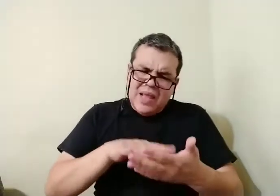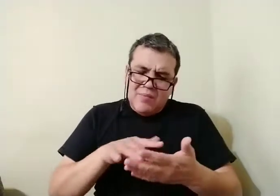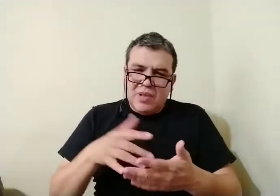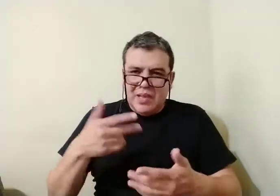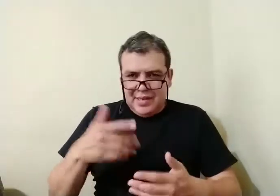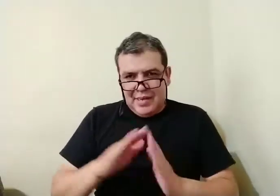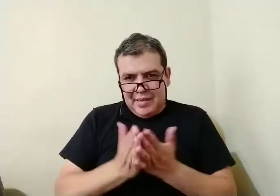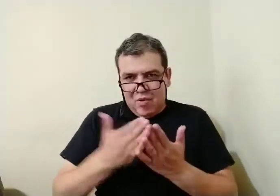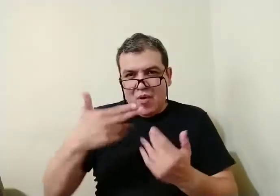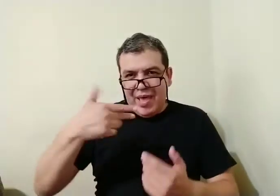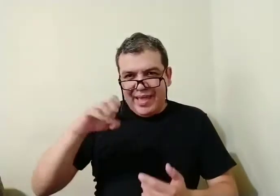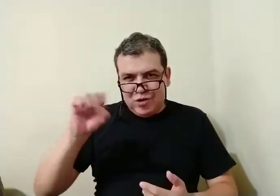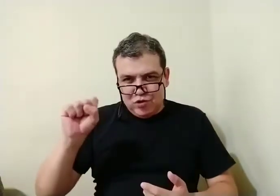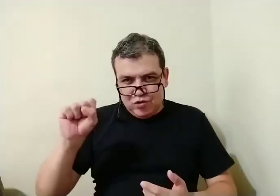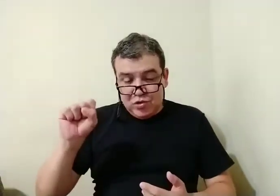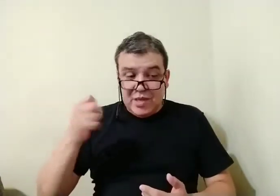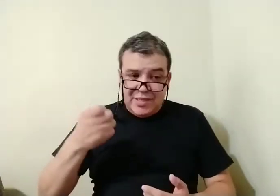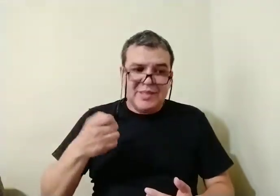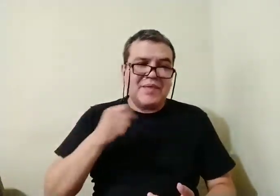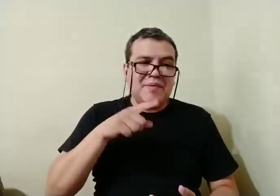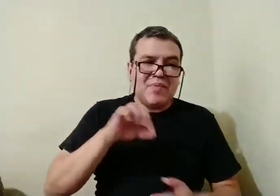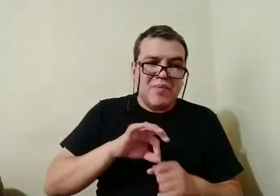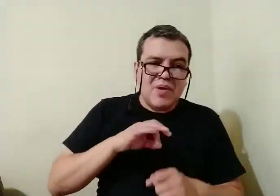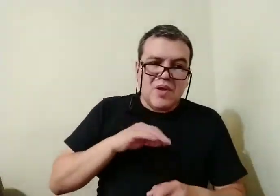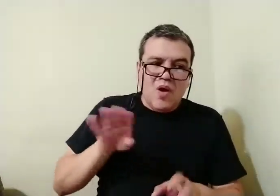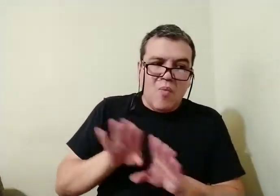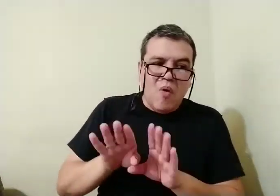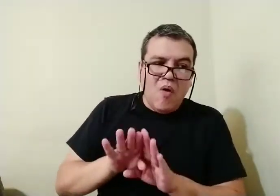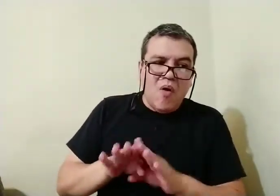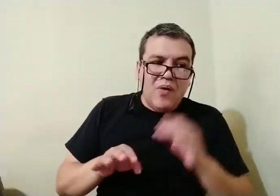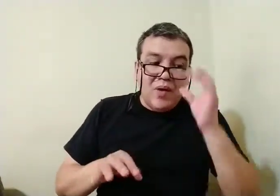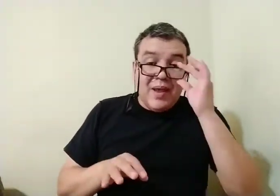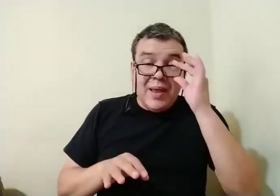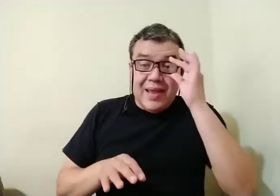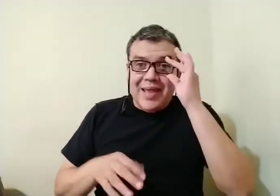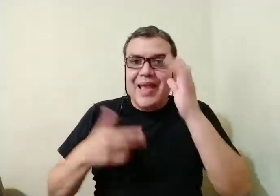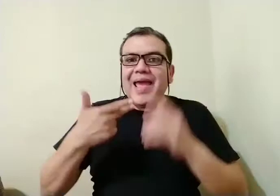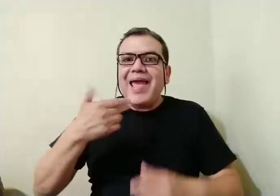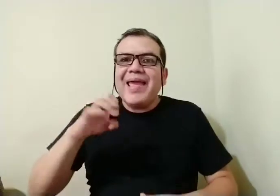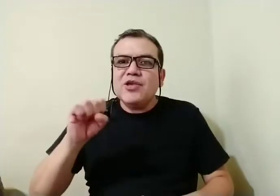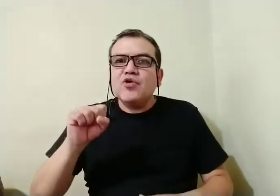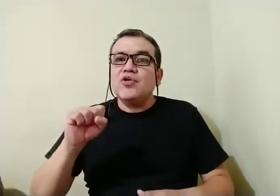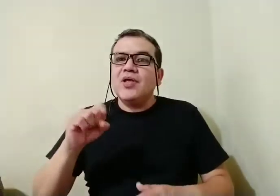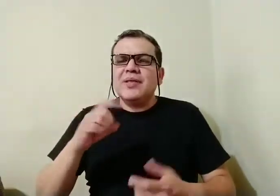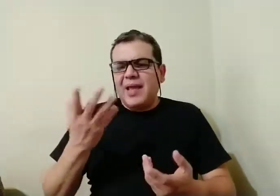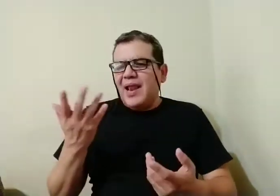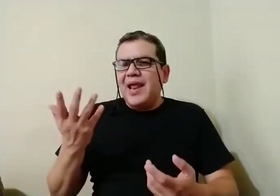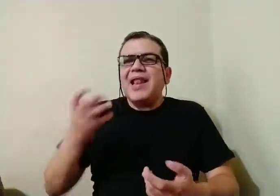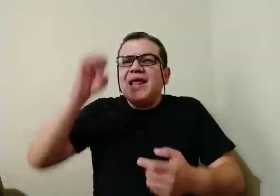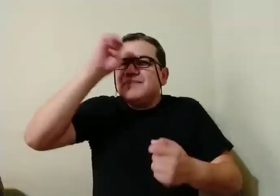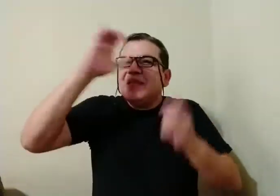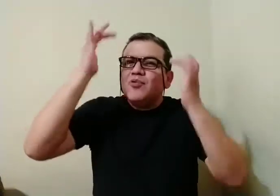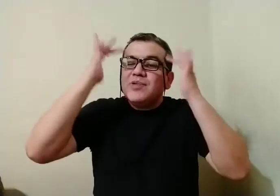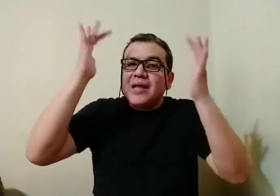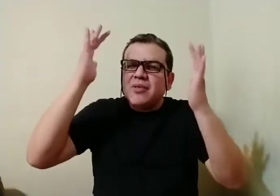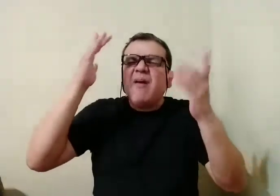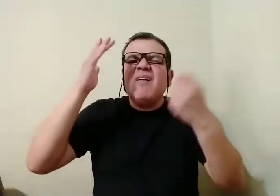Cubre una etapa de admirable testificación, proclamación del Evangelio y crecimiento de